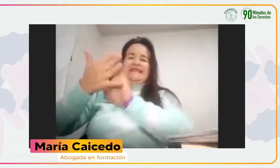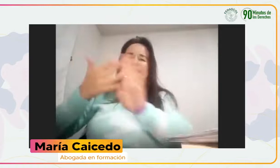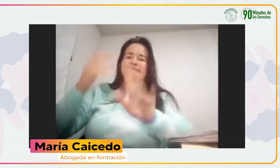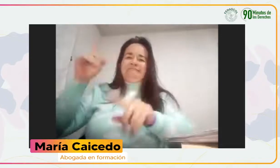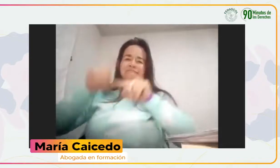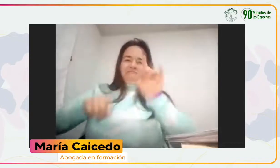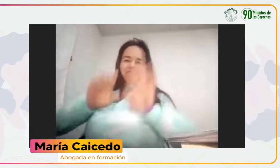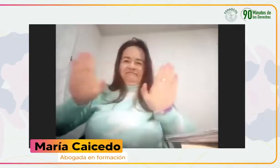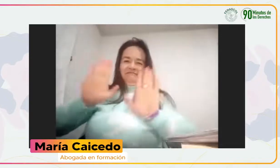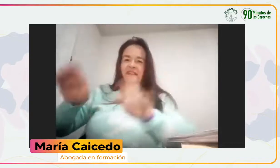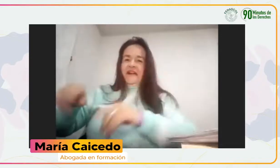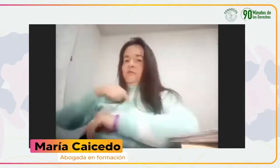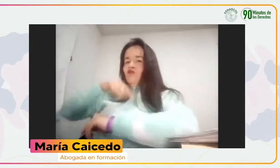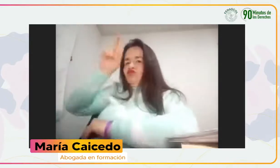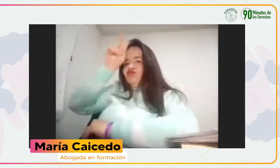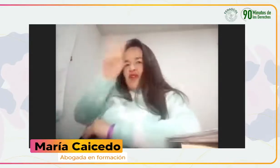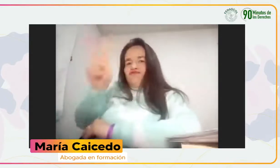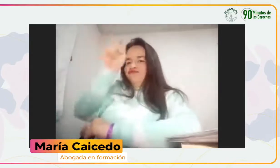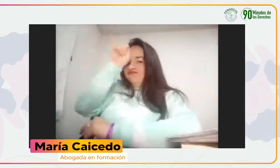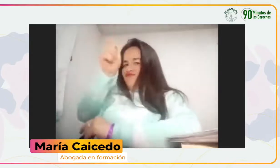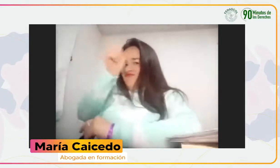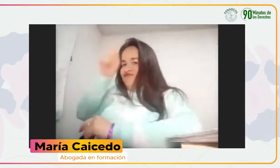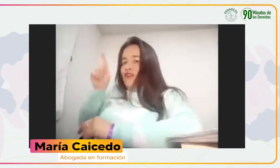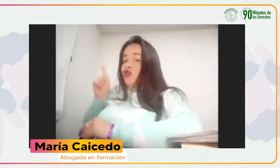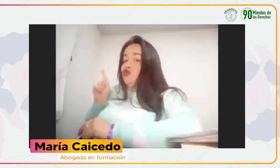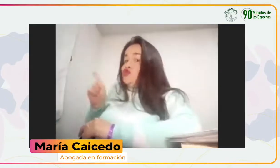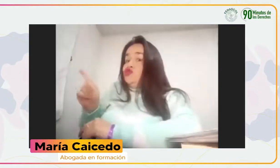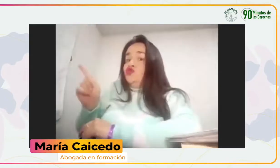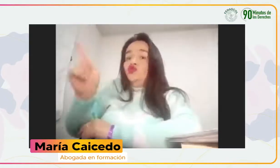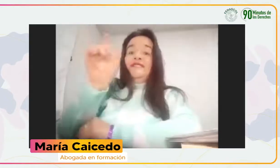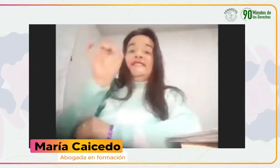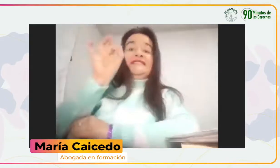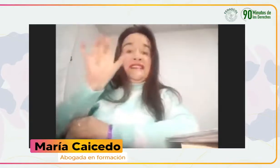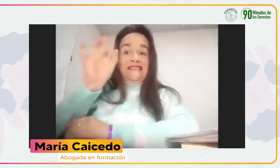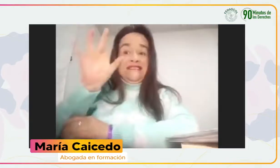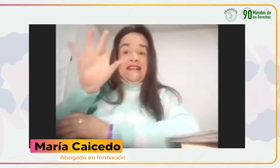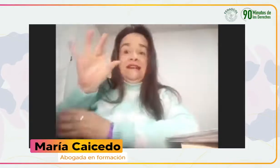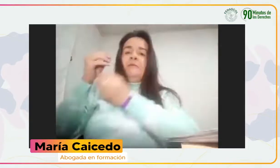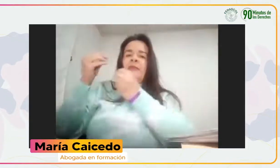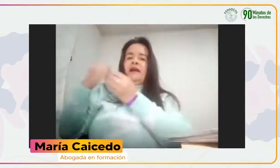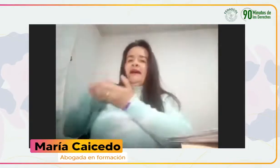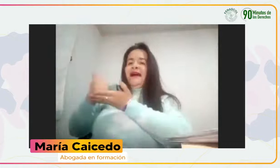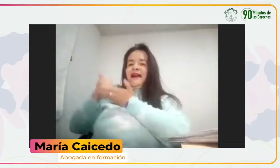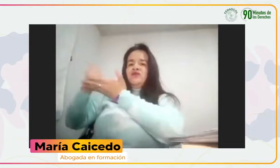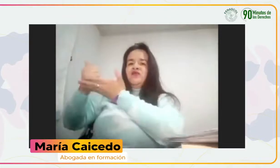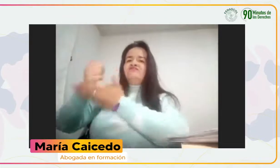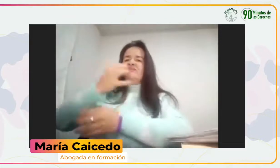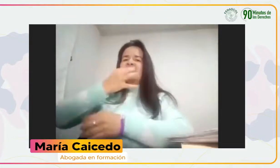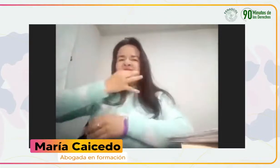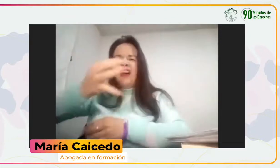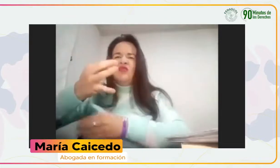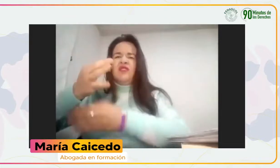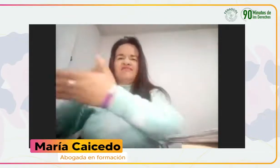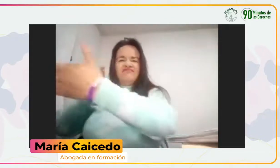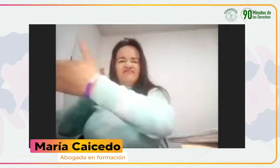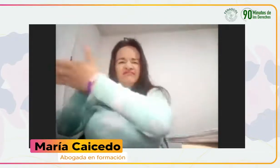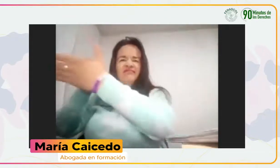las personas, de decir, no quiero pues en estos momentos manifestar quién, por respeto a ellas, hicimos un grupo de